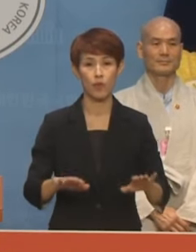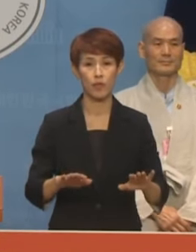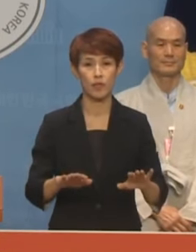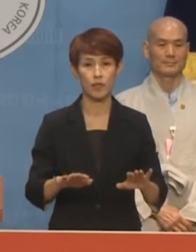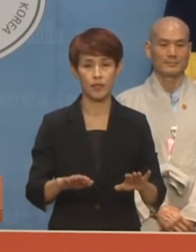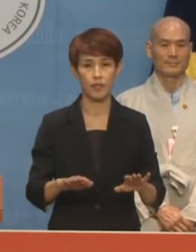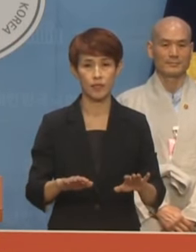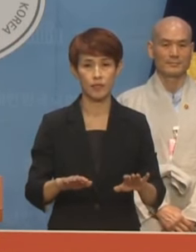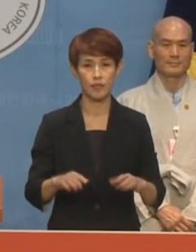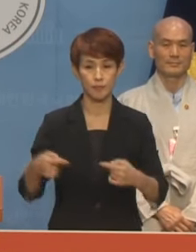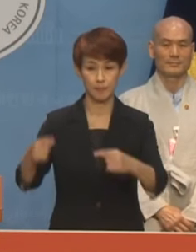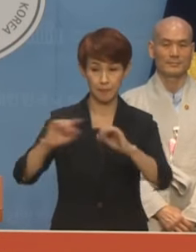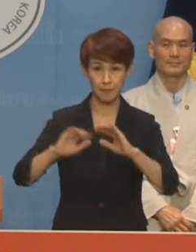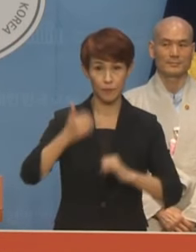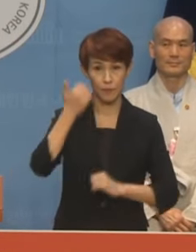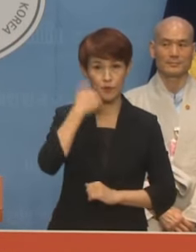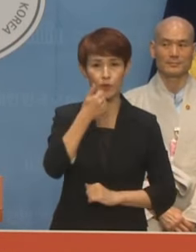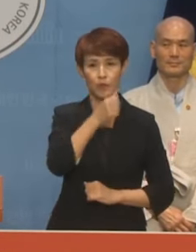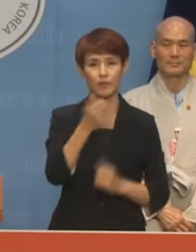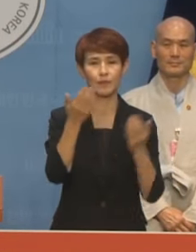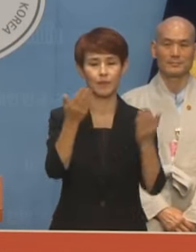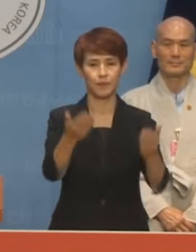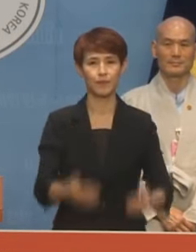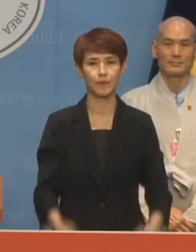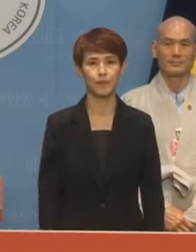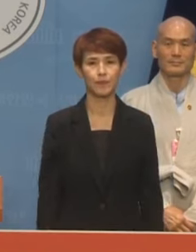참석하신 분들을 소개해 드리겠습니다.